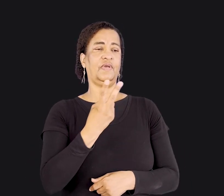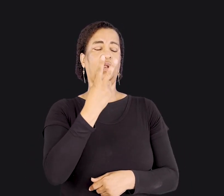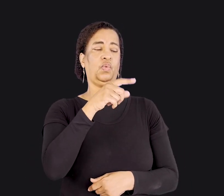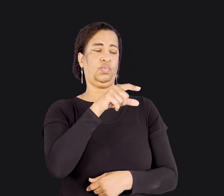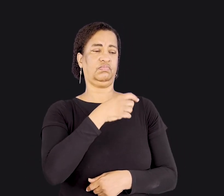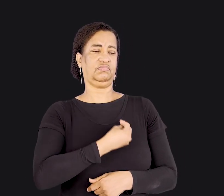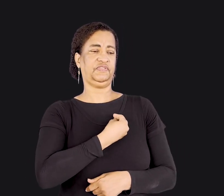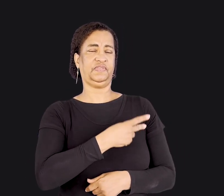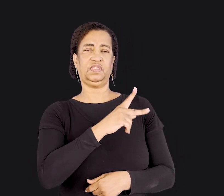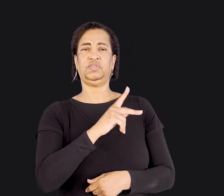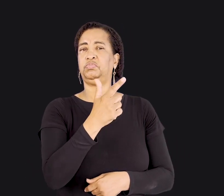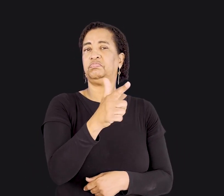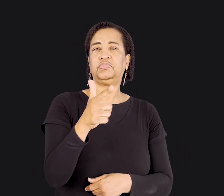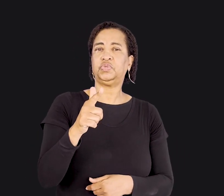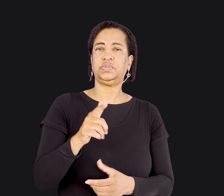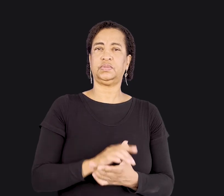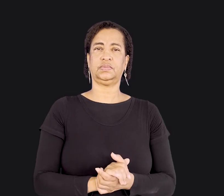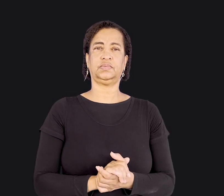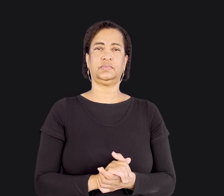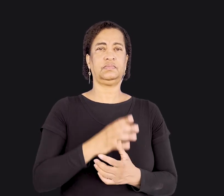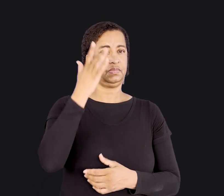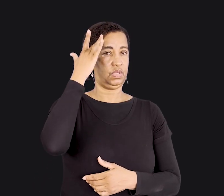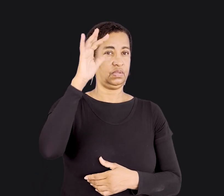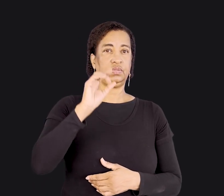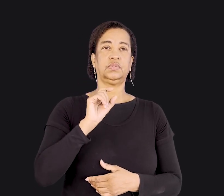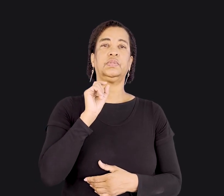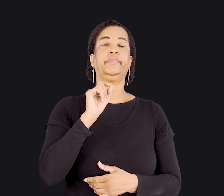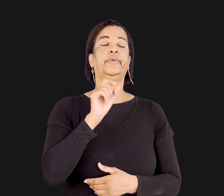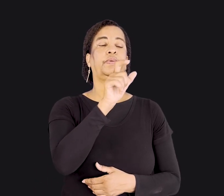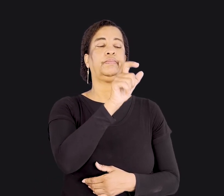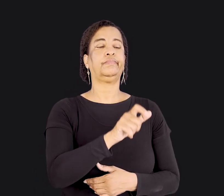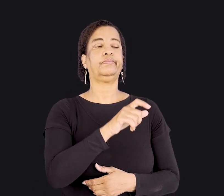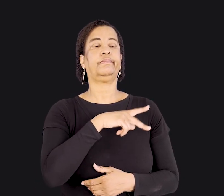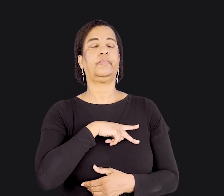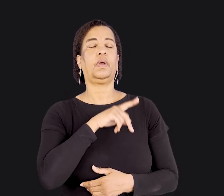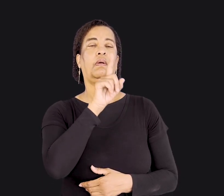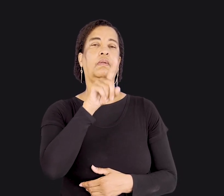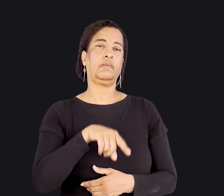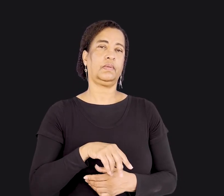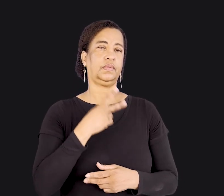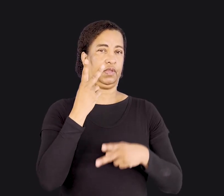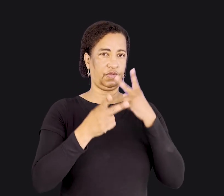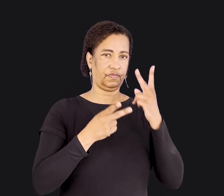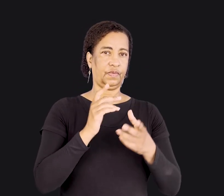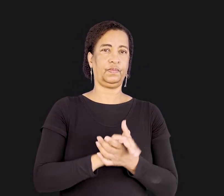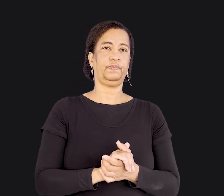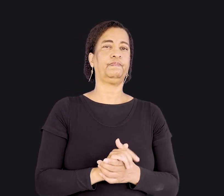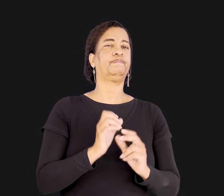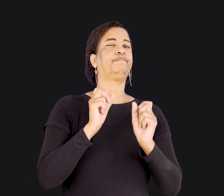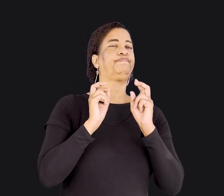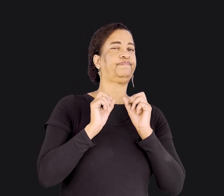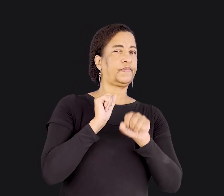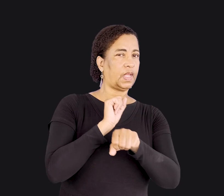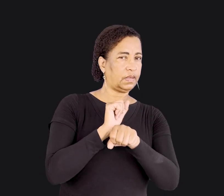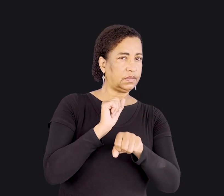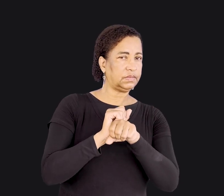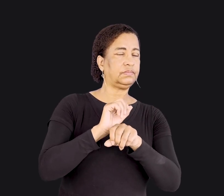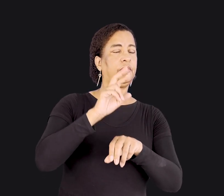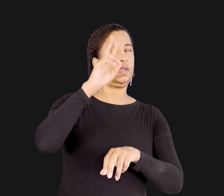valor nenhum. Afinal, eles não sabiam direito quem ele era. Ele disse assim, esperem até que o Senhor